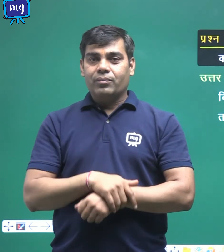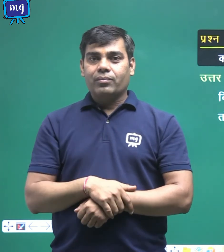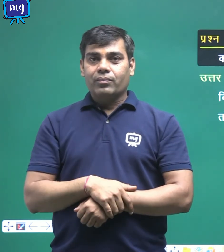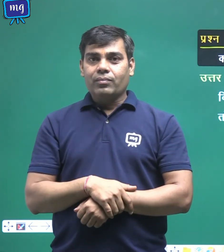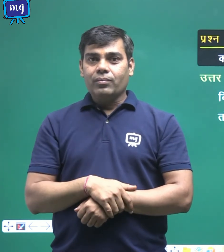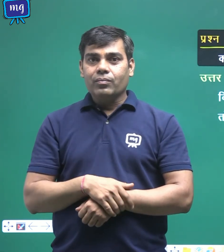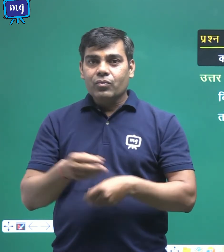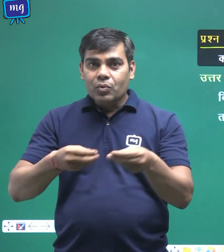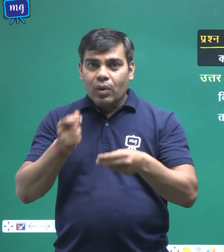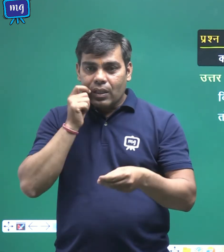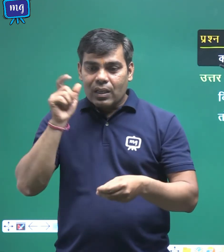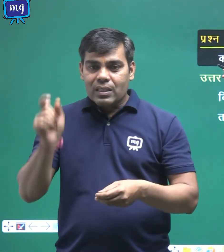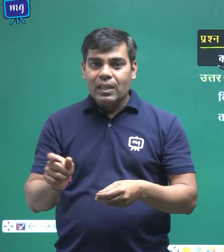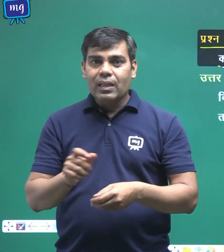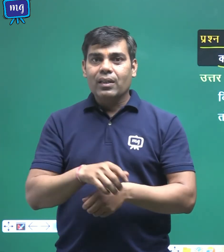दुकानदार से